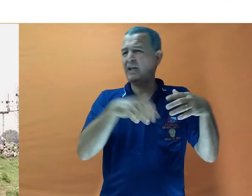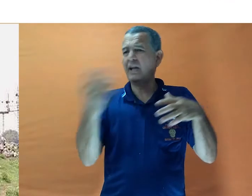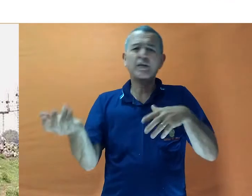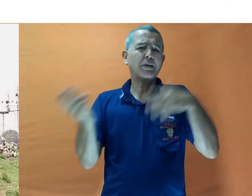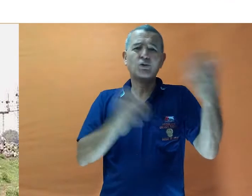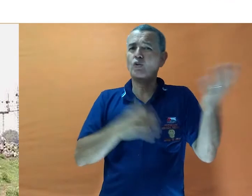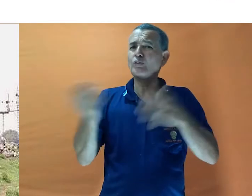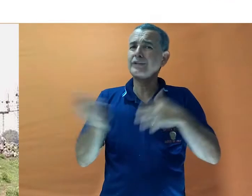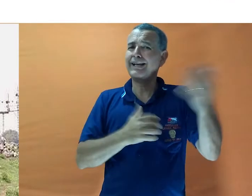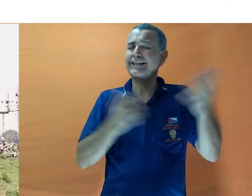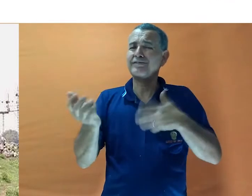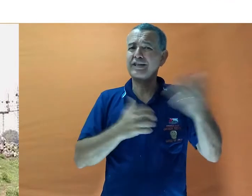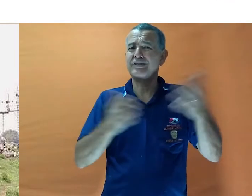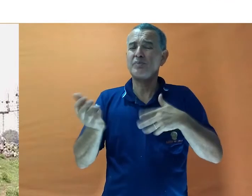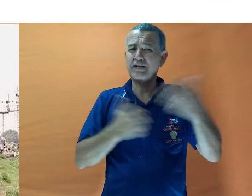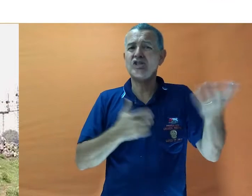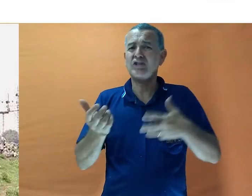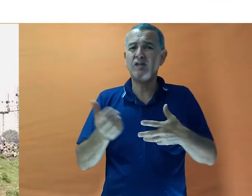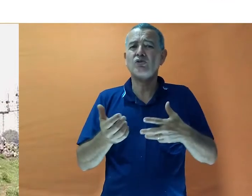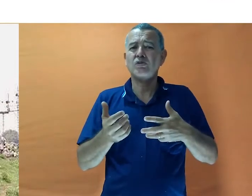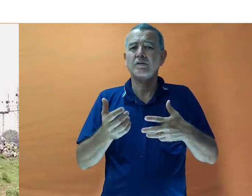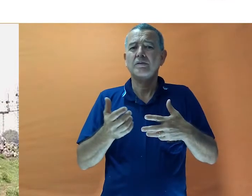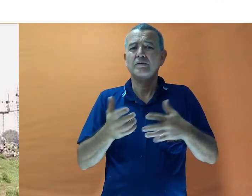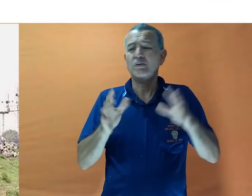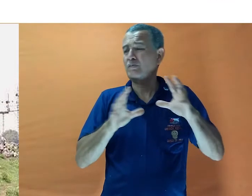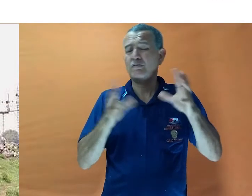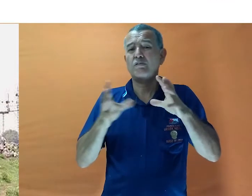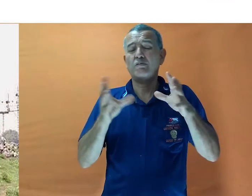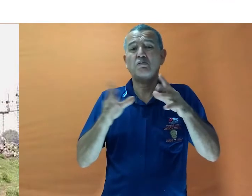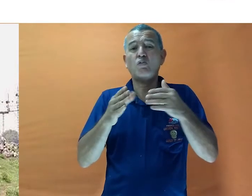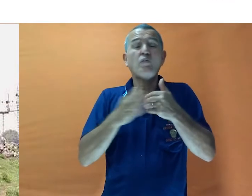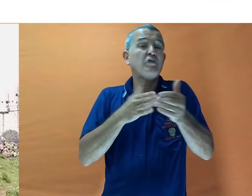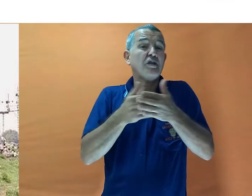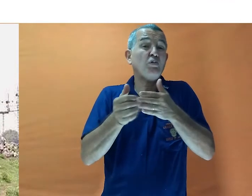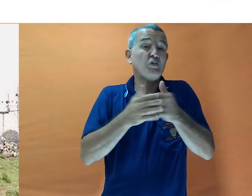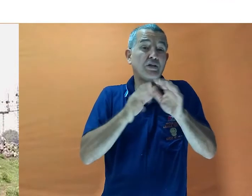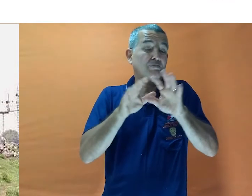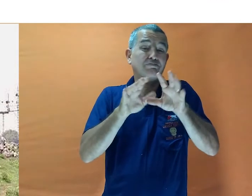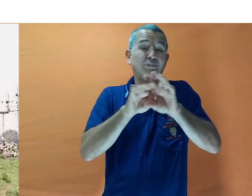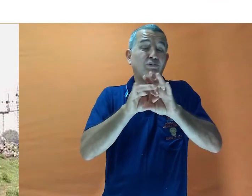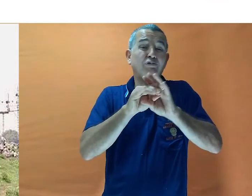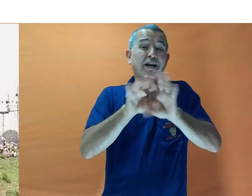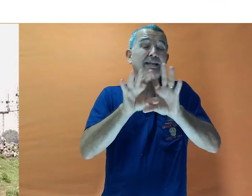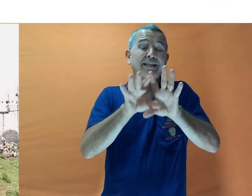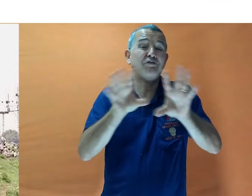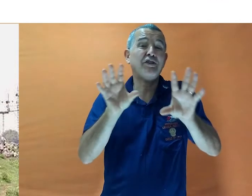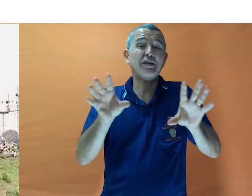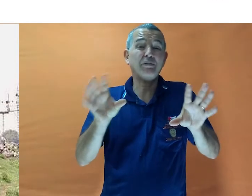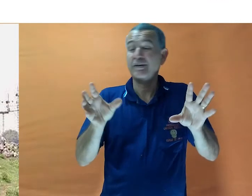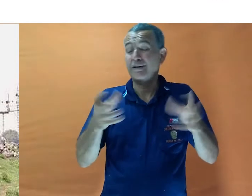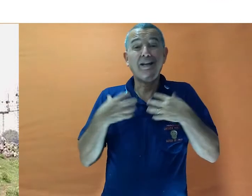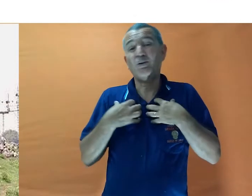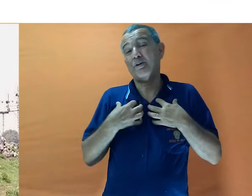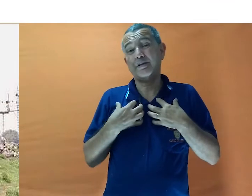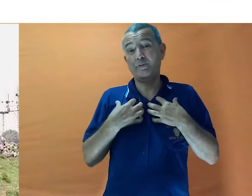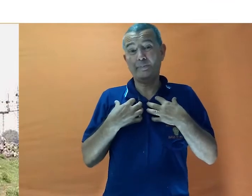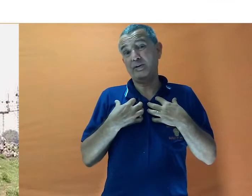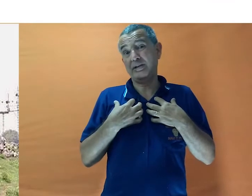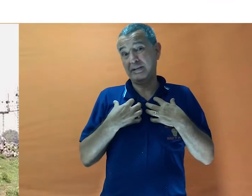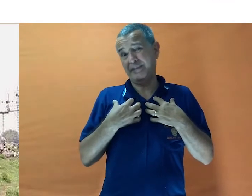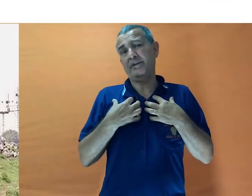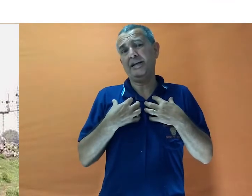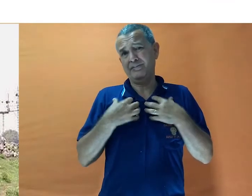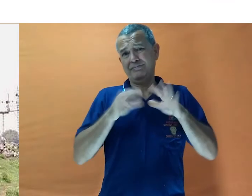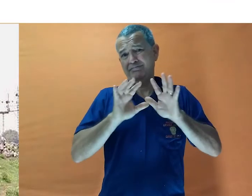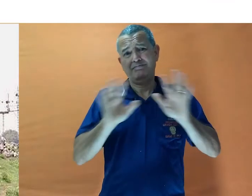Mas trem e metrô não tem nada a ver, são bem distintos. Então, como você usa, não vai interferir na nossa